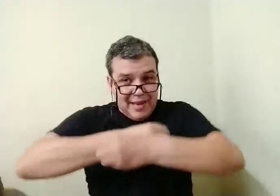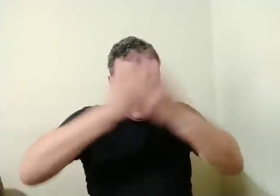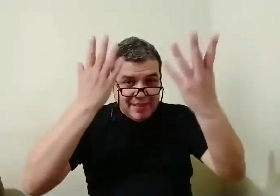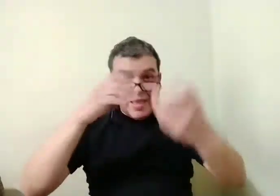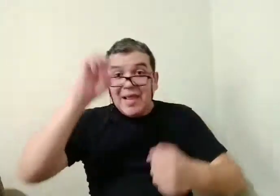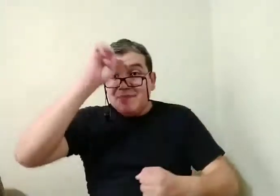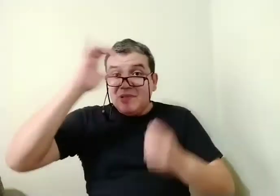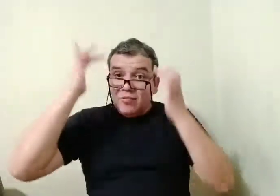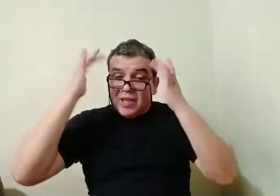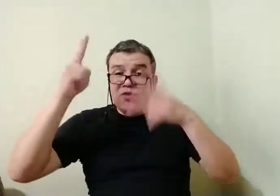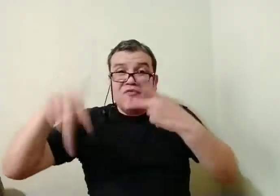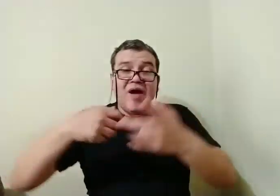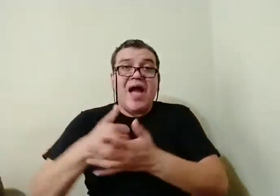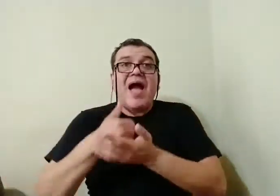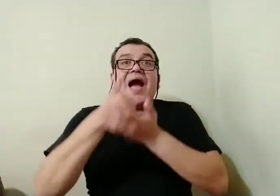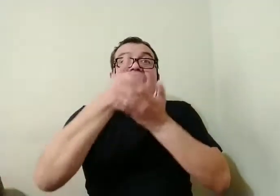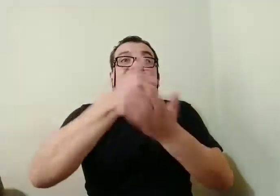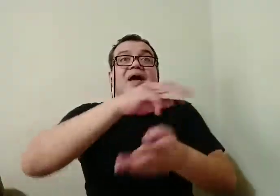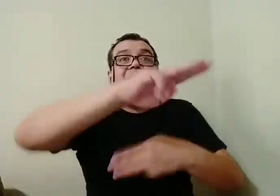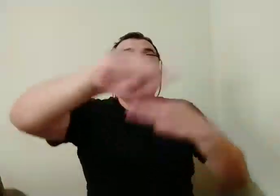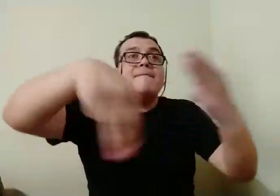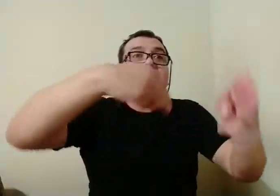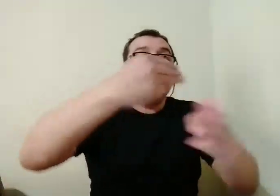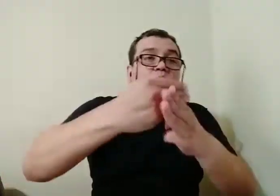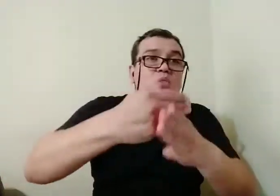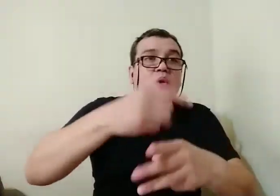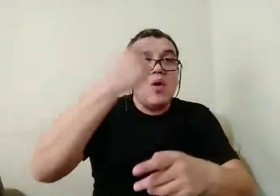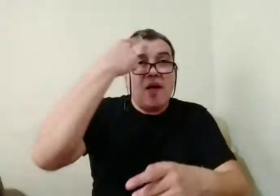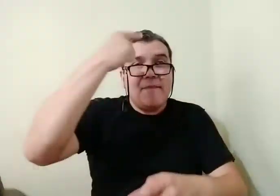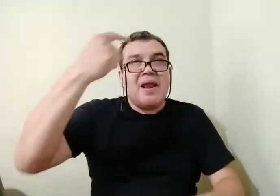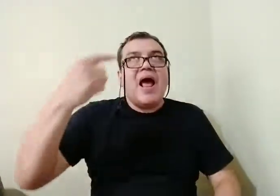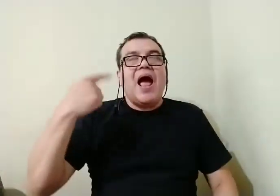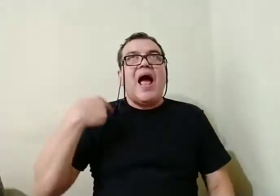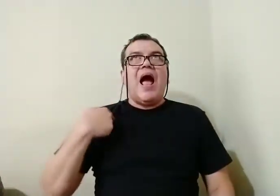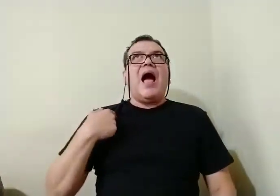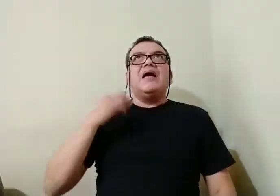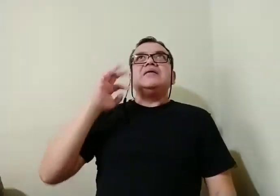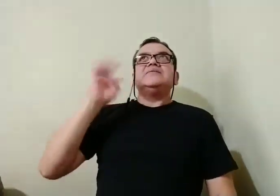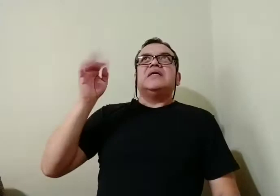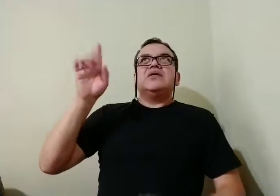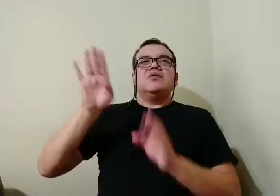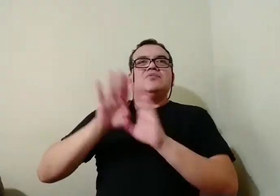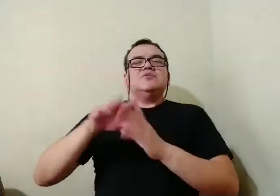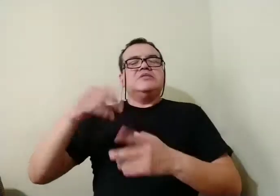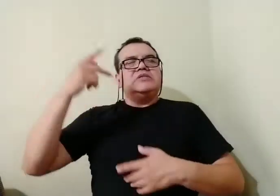pecado, de justicia y de juicio, según Juan 16:8.